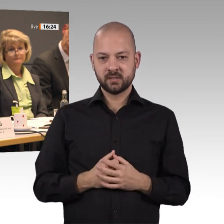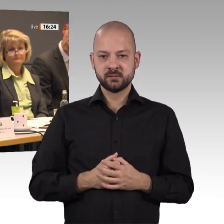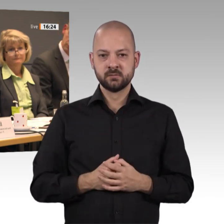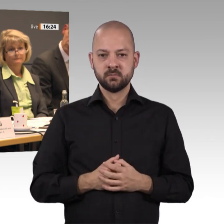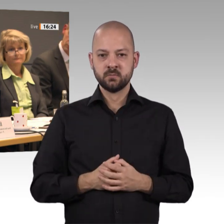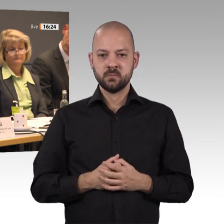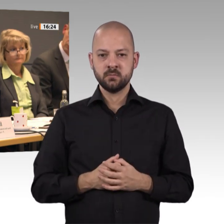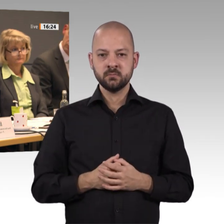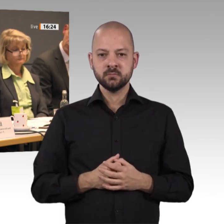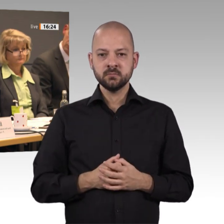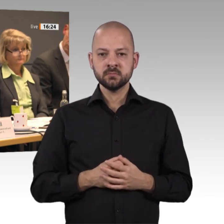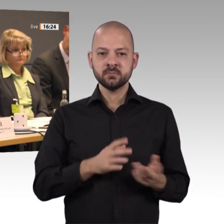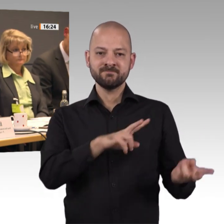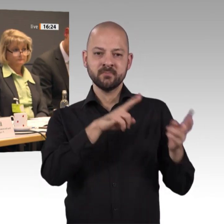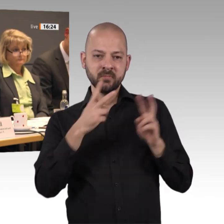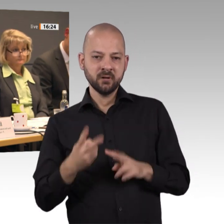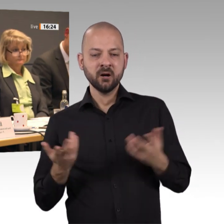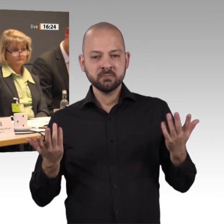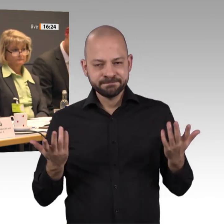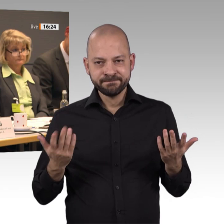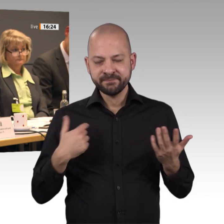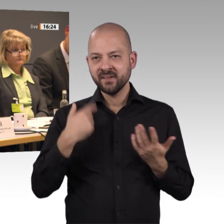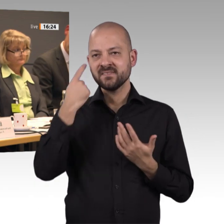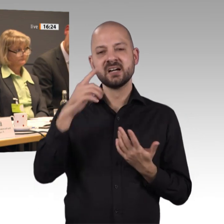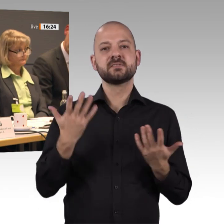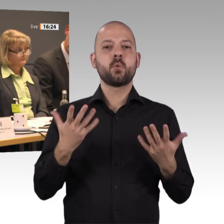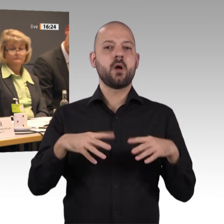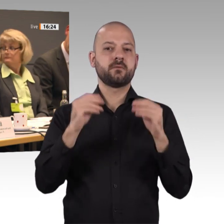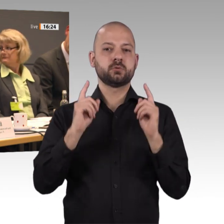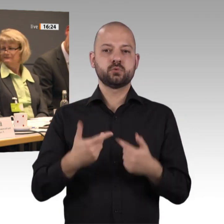erhöht werden könnte. Also bisher gibt es pro Elternteil 10